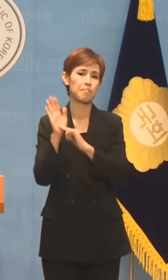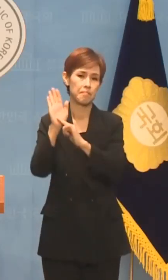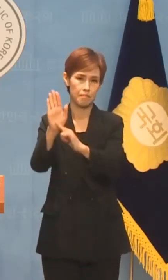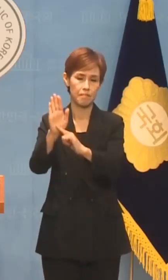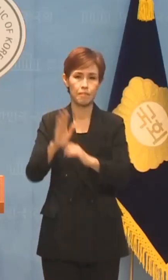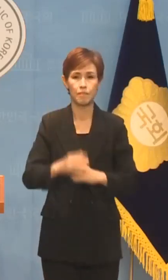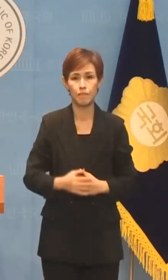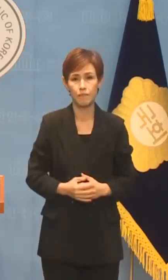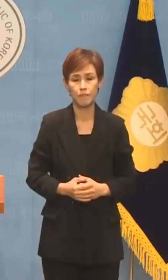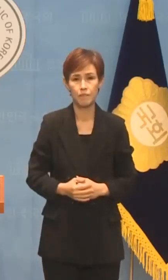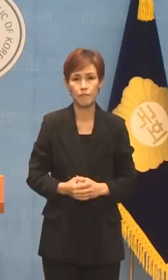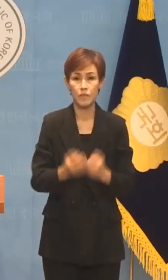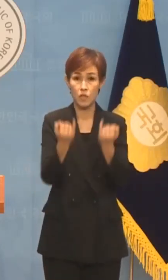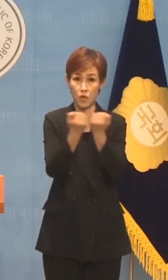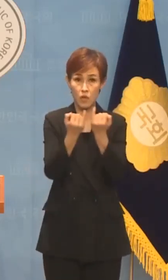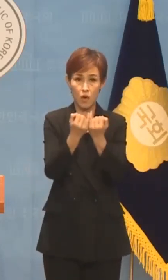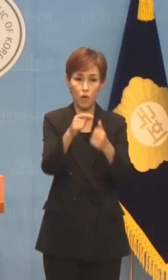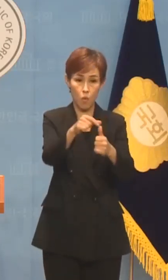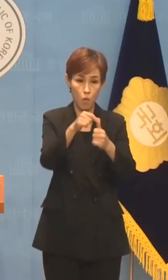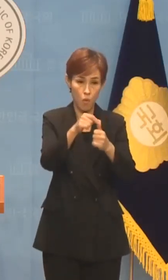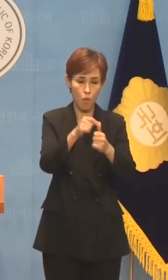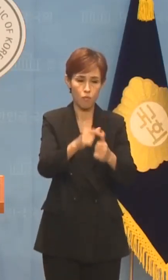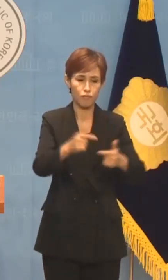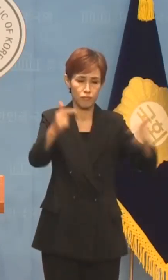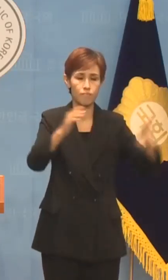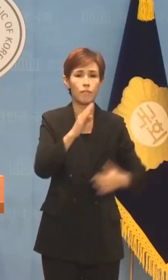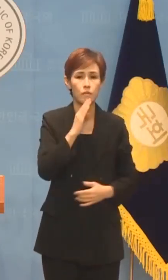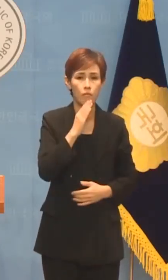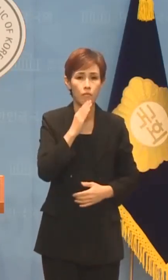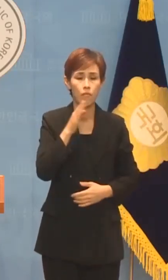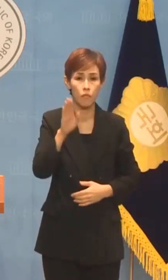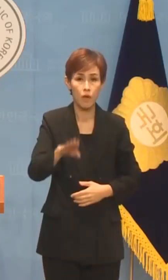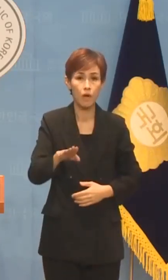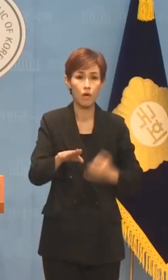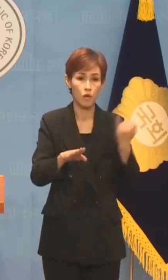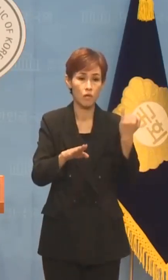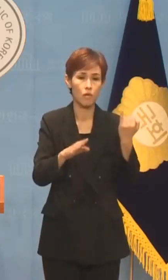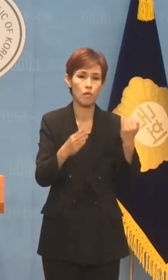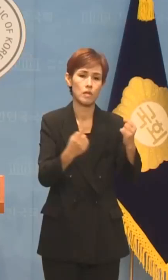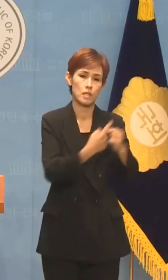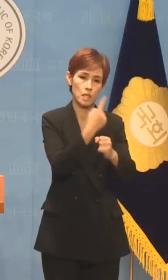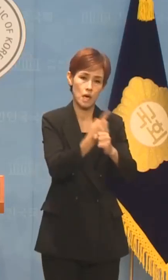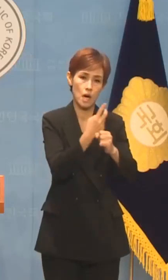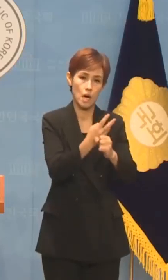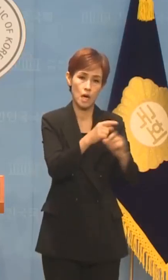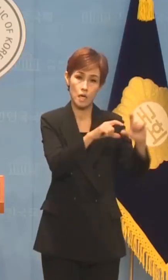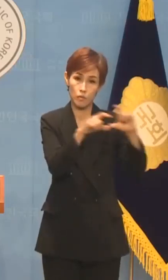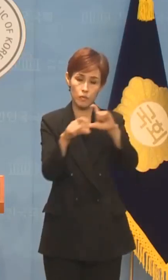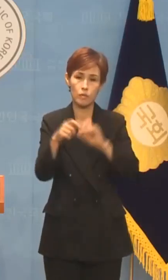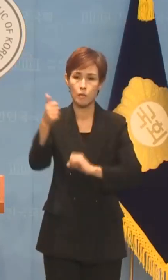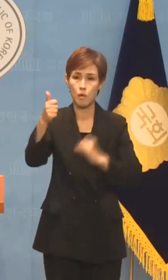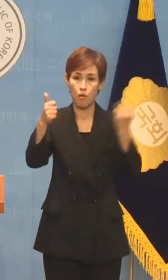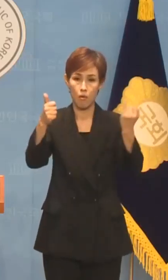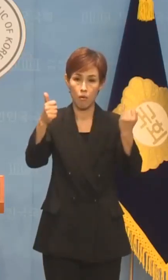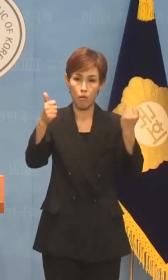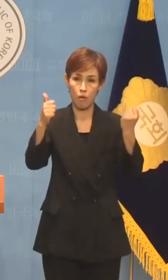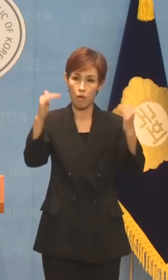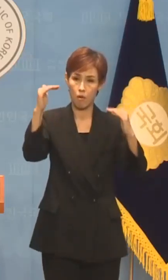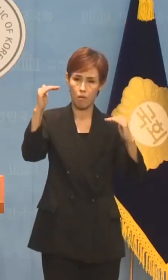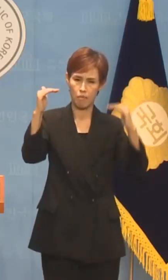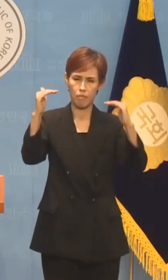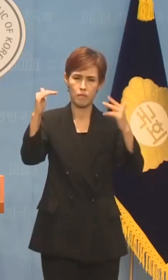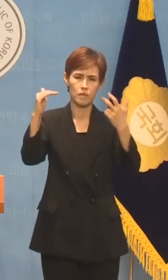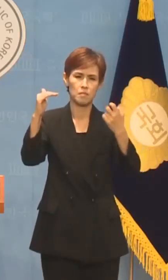발표되었습니다. 여성의 고용률은 증가했지만 여성의 시간당 평균 임금은 남성의 71%에